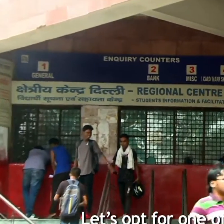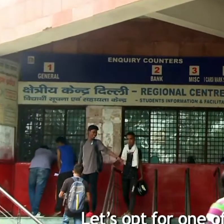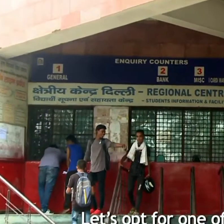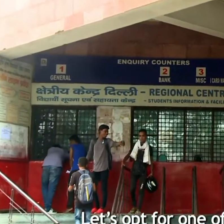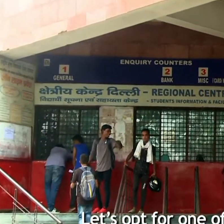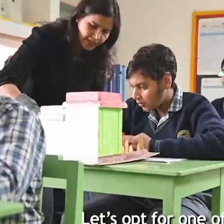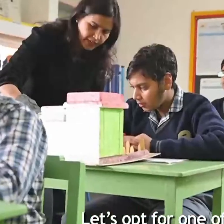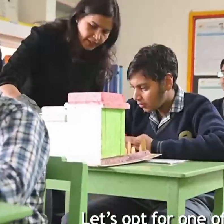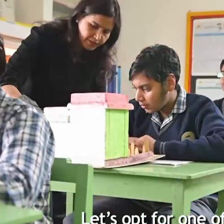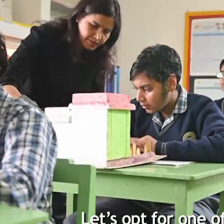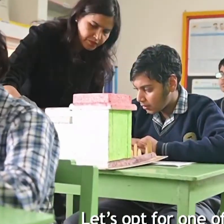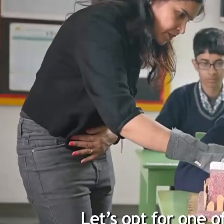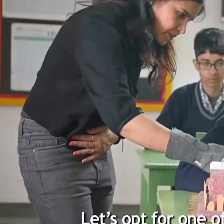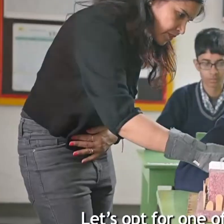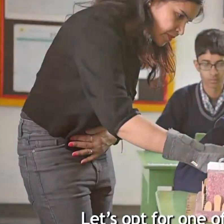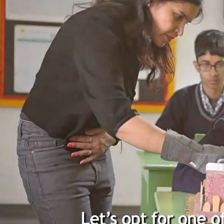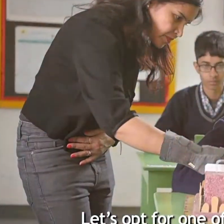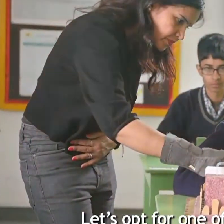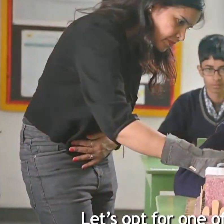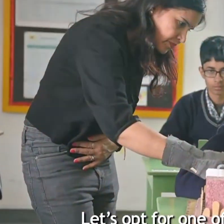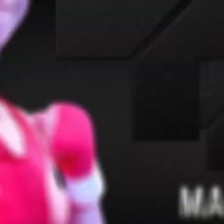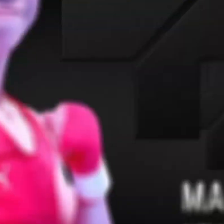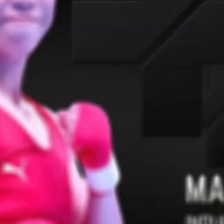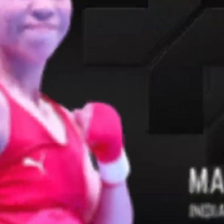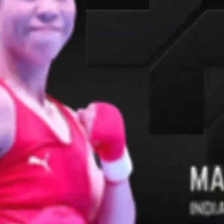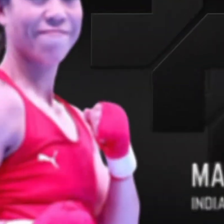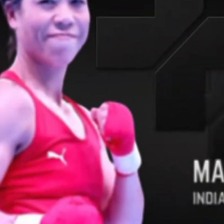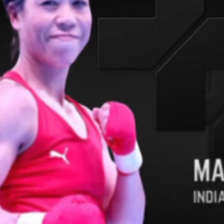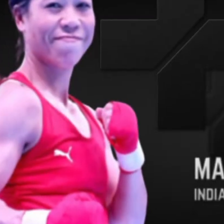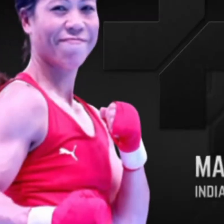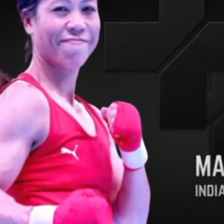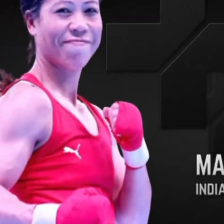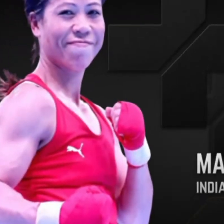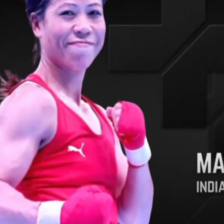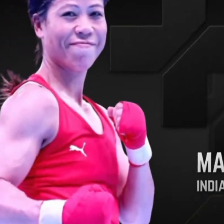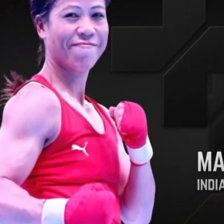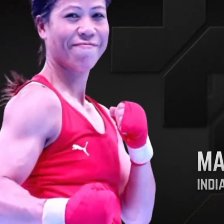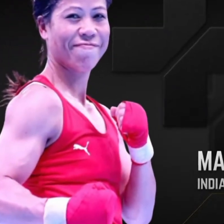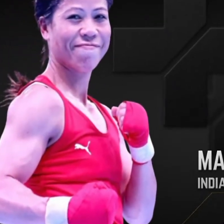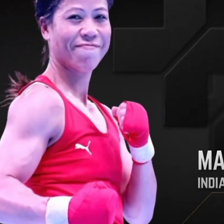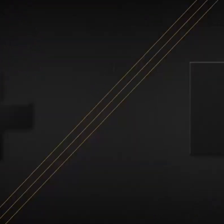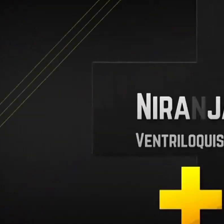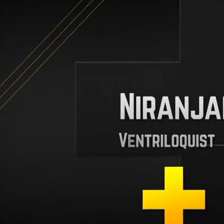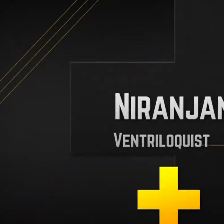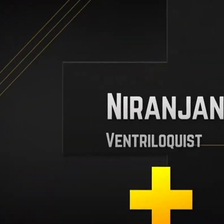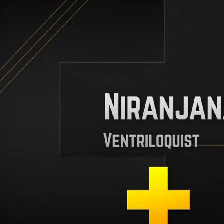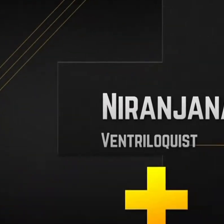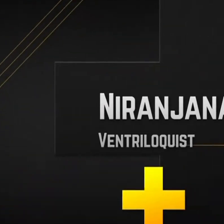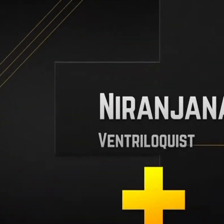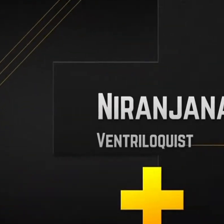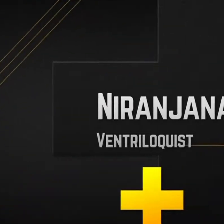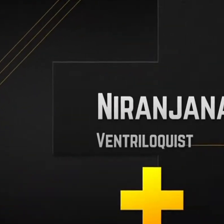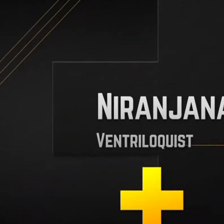चाहा केंद्र चुने हम अपना जीत स्वयं बने